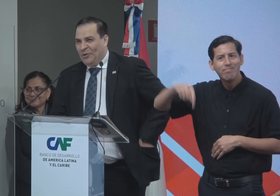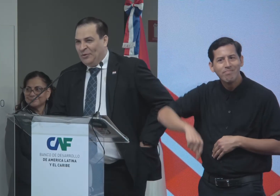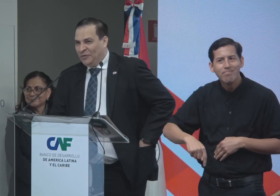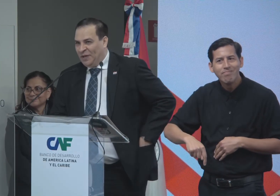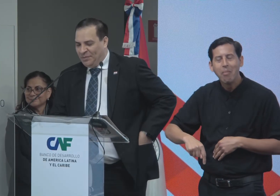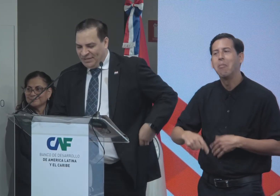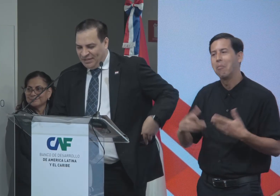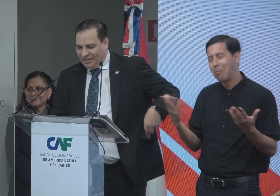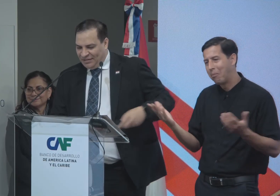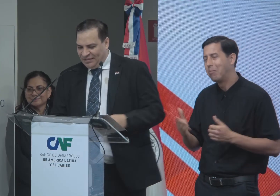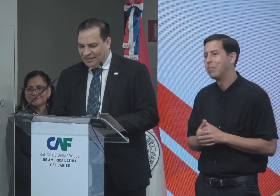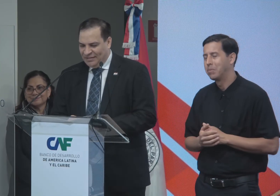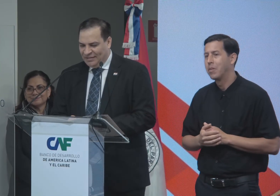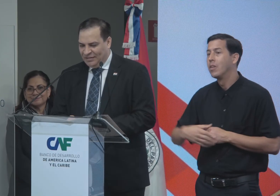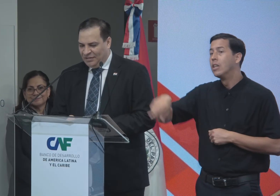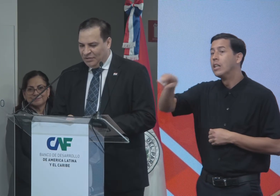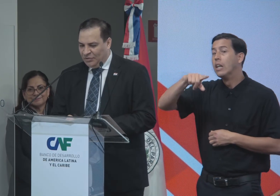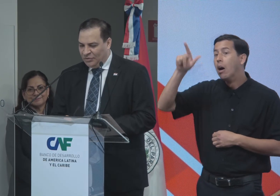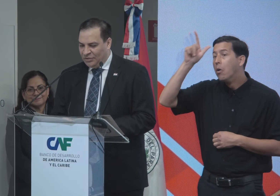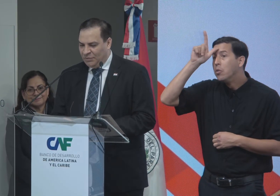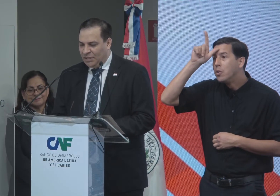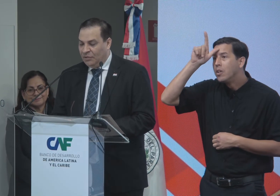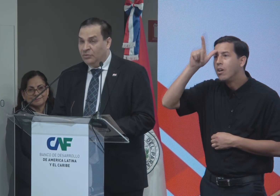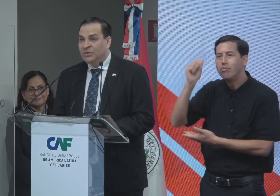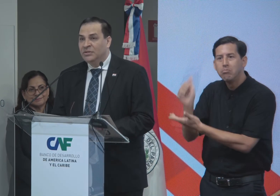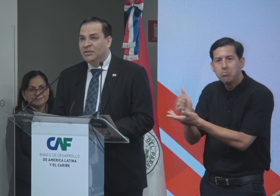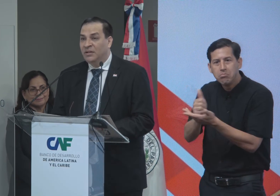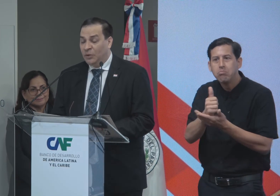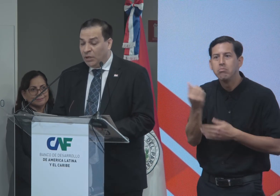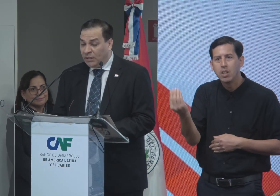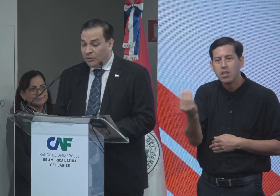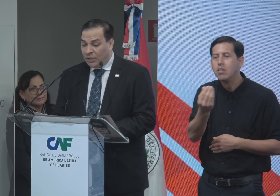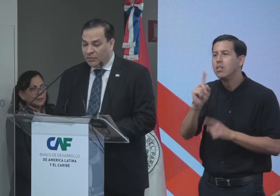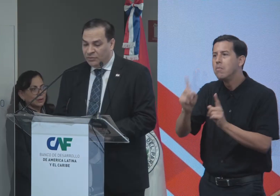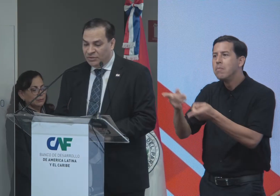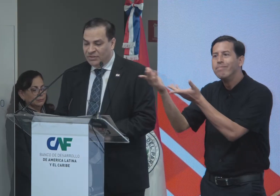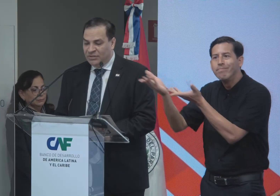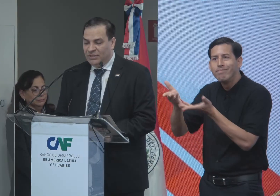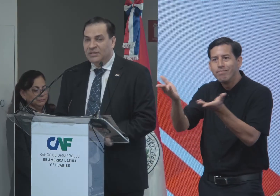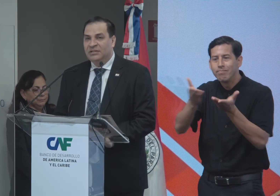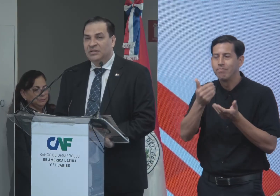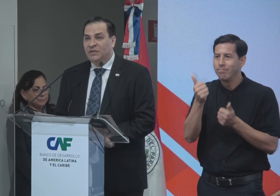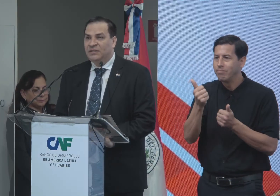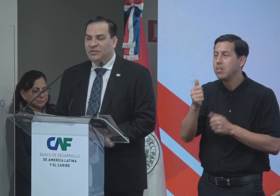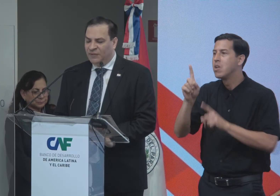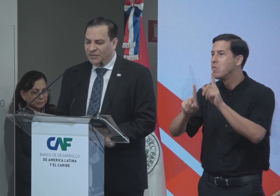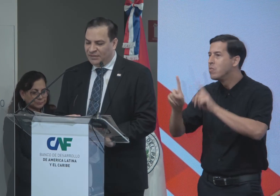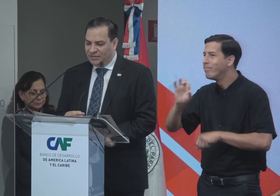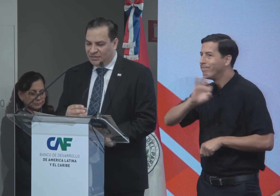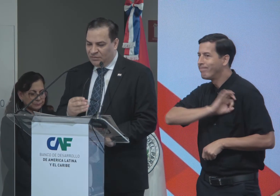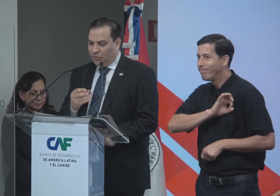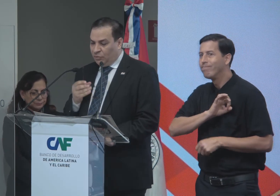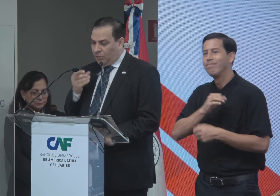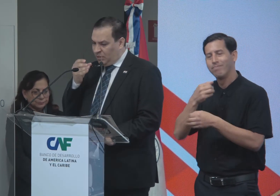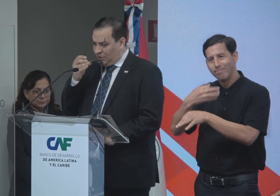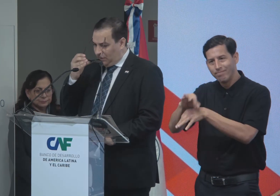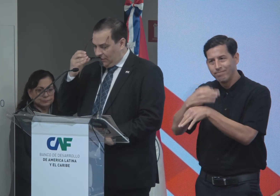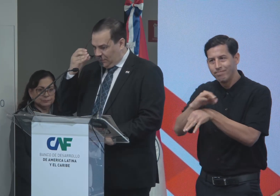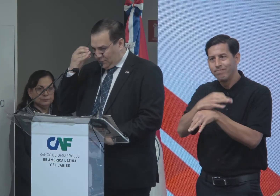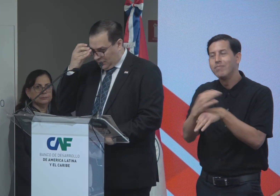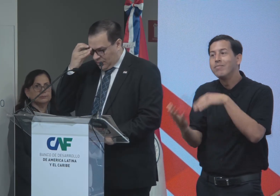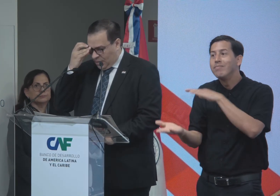Bueno, autoridades presentes, distinguidos invitados, queridos galardonados, señoras y señores, muy buenos días.